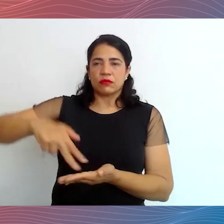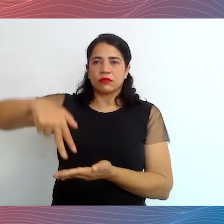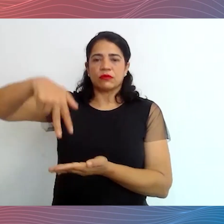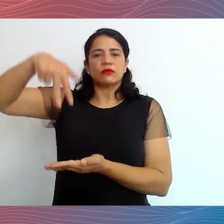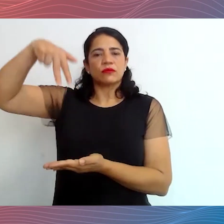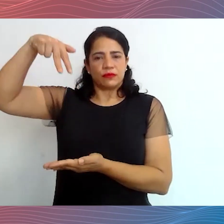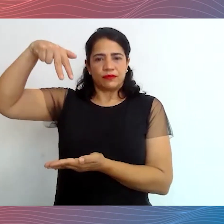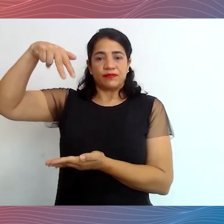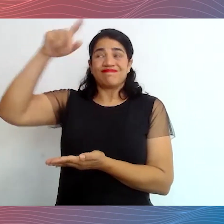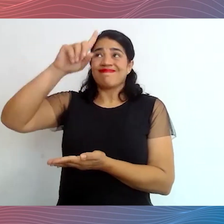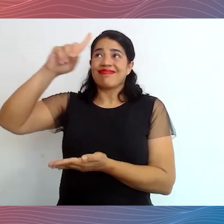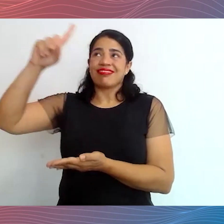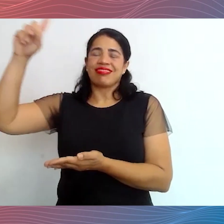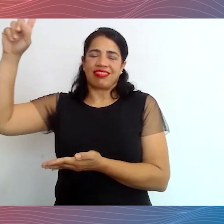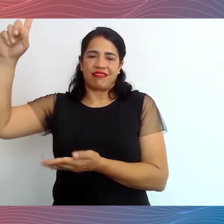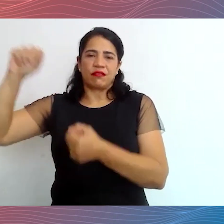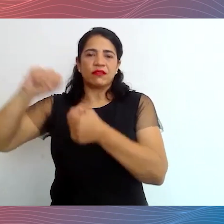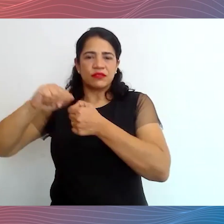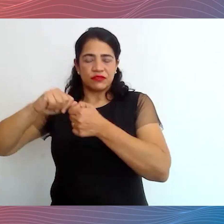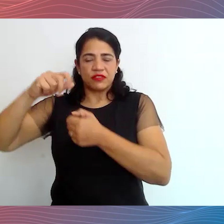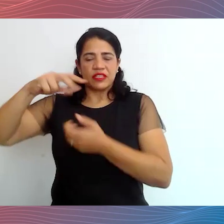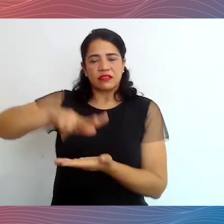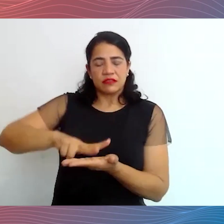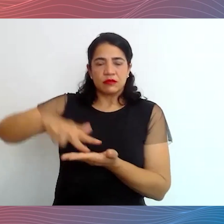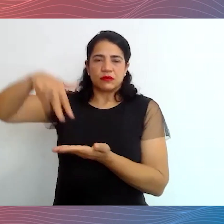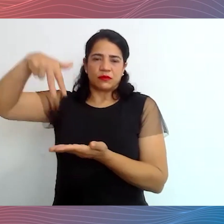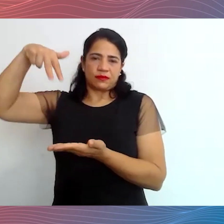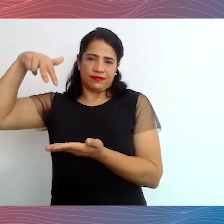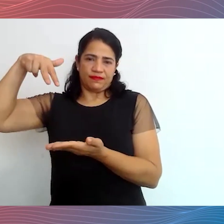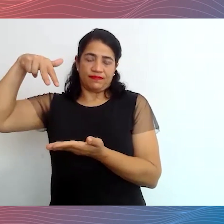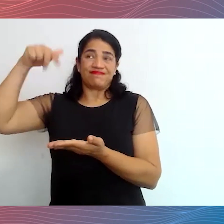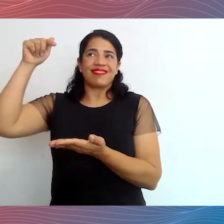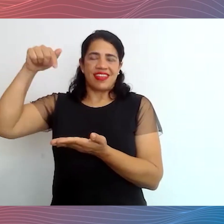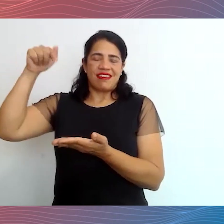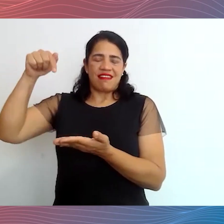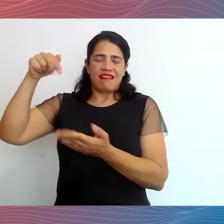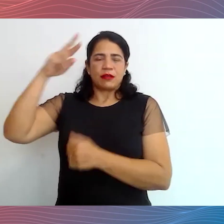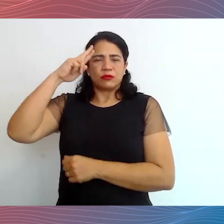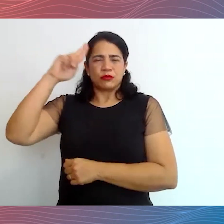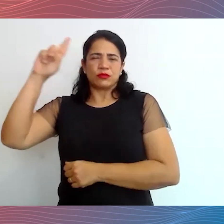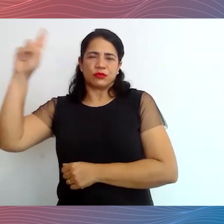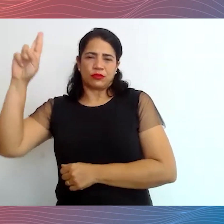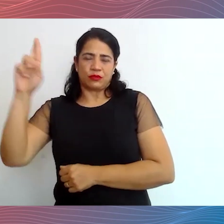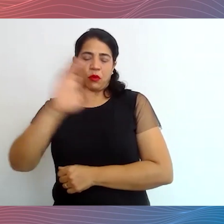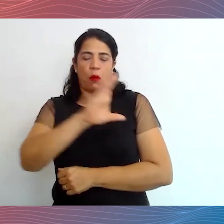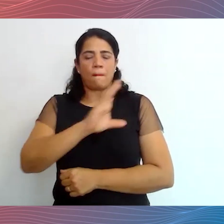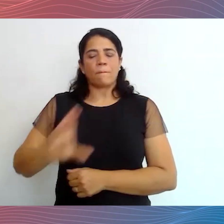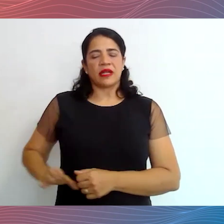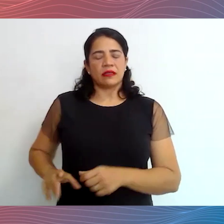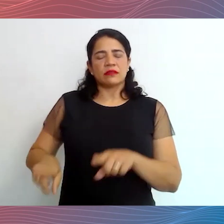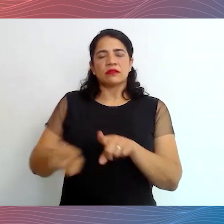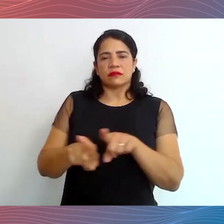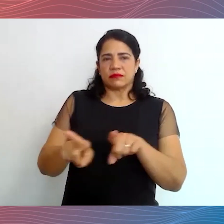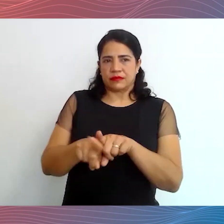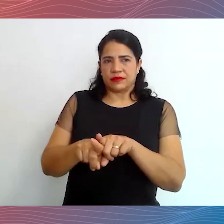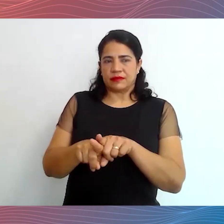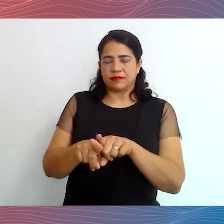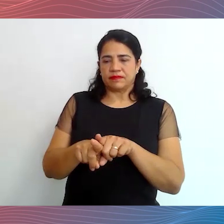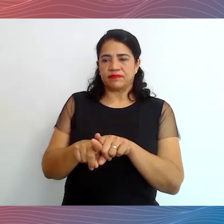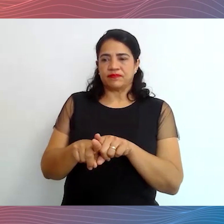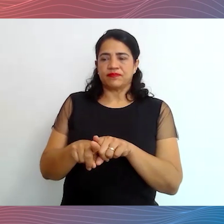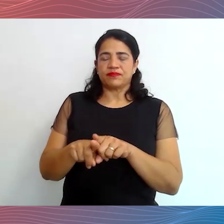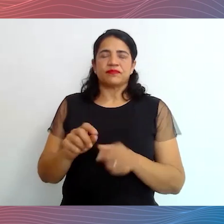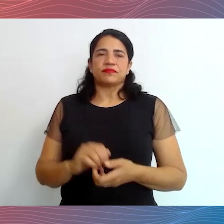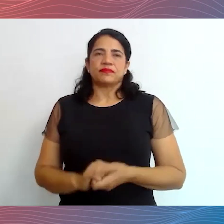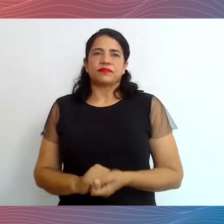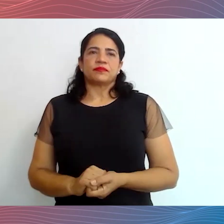Senhor e Cristo, e gerou aquele homem um filho